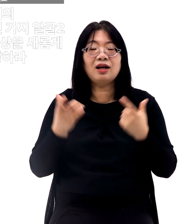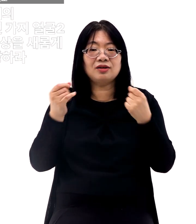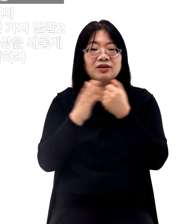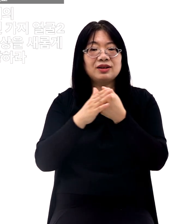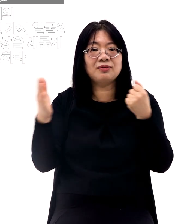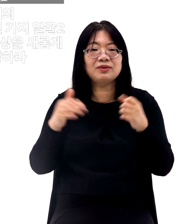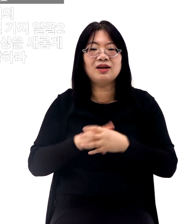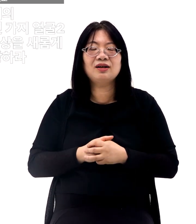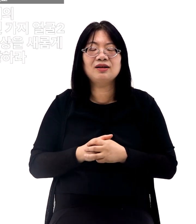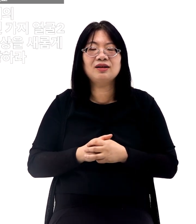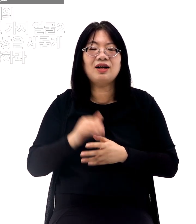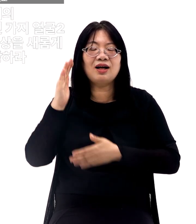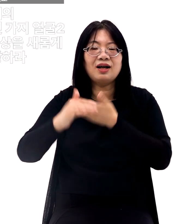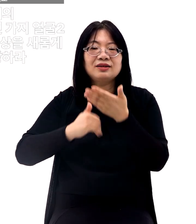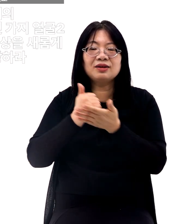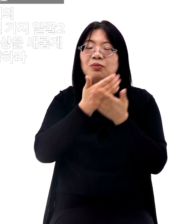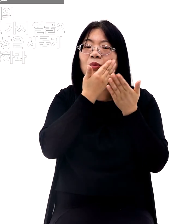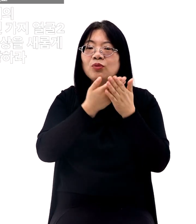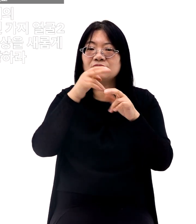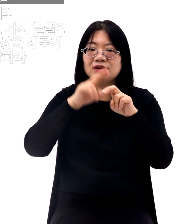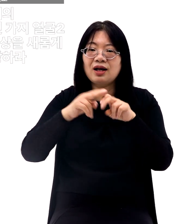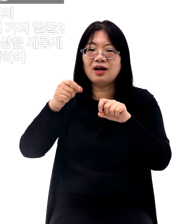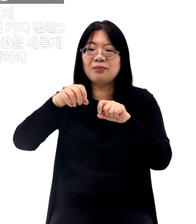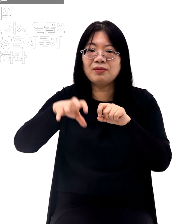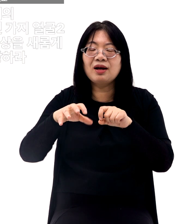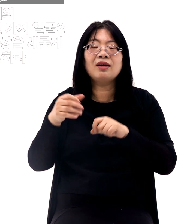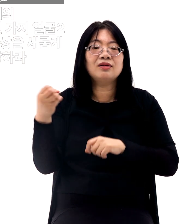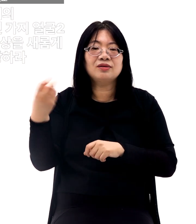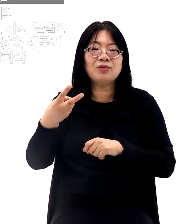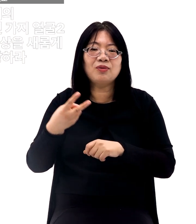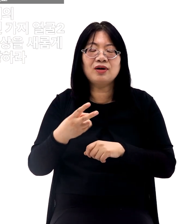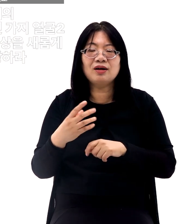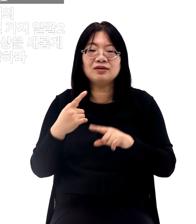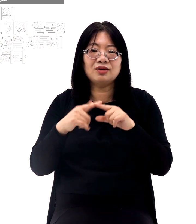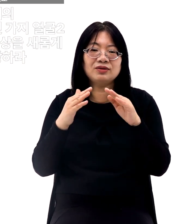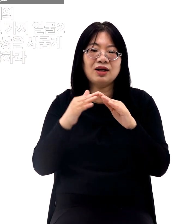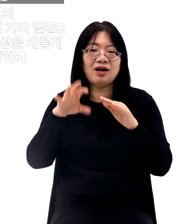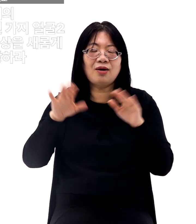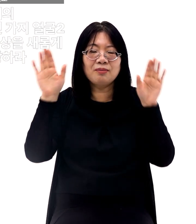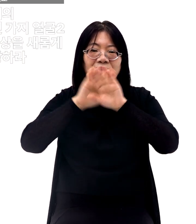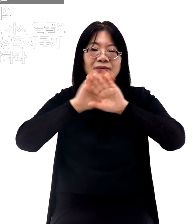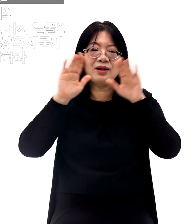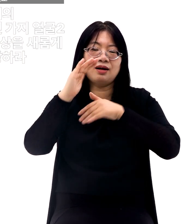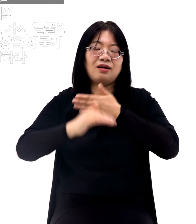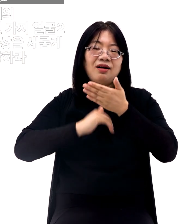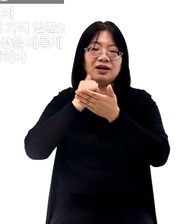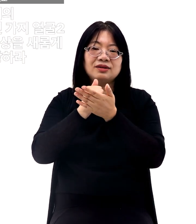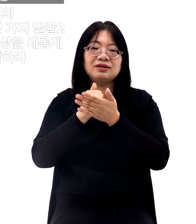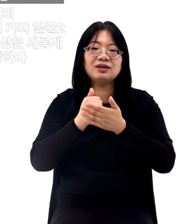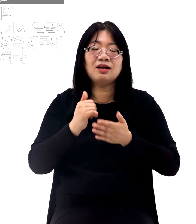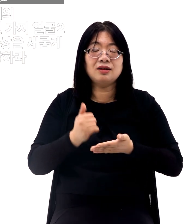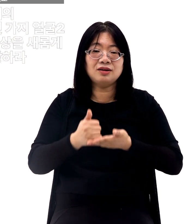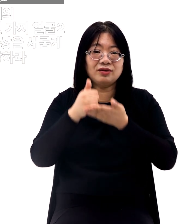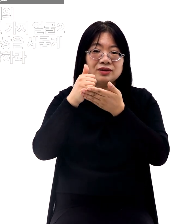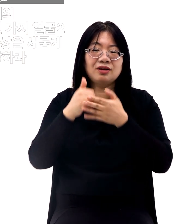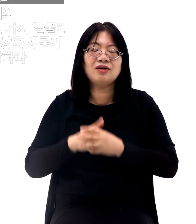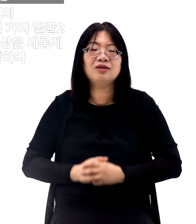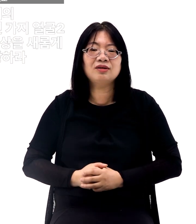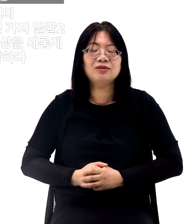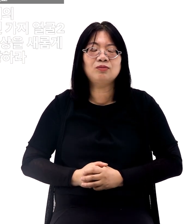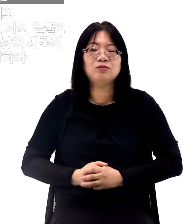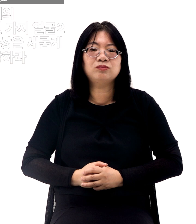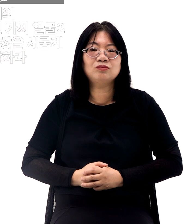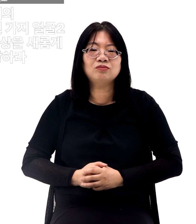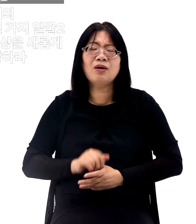그러므로 그들이 하나님의 보좌 앞에 있고 또 그의 성전에서 밤낮 하나님을 섬김에, 이게